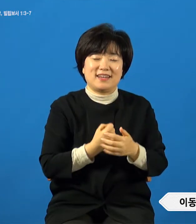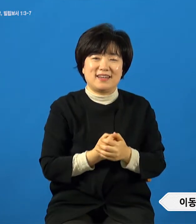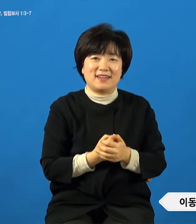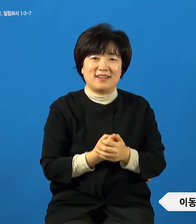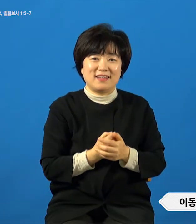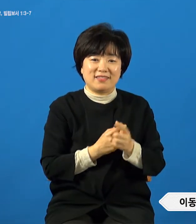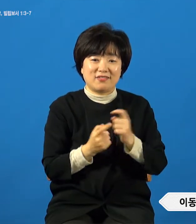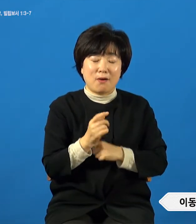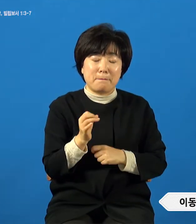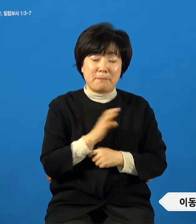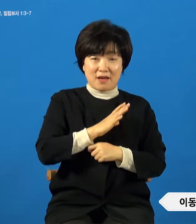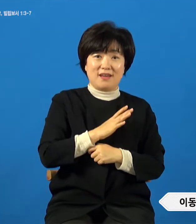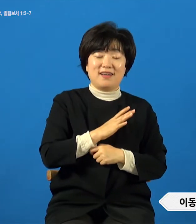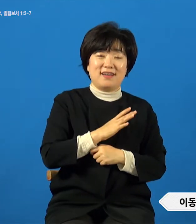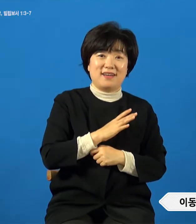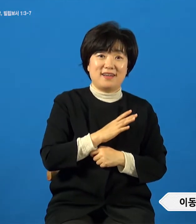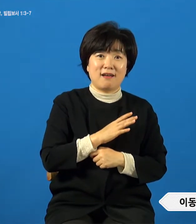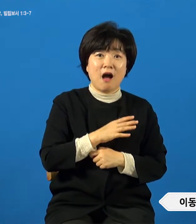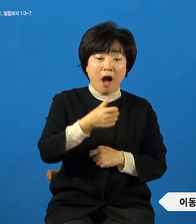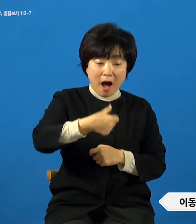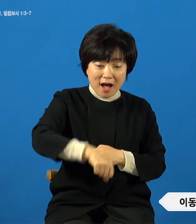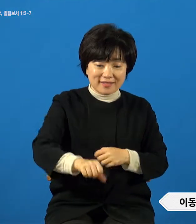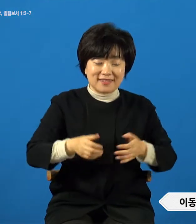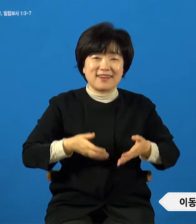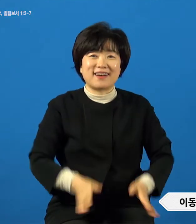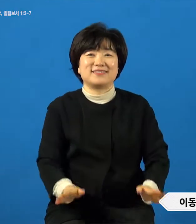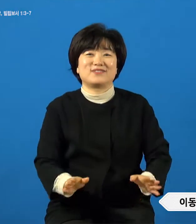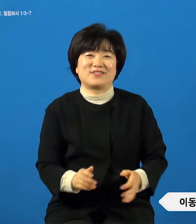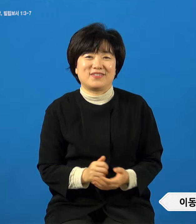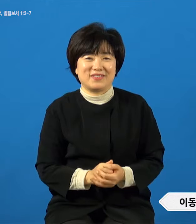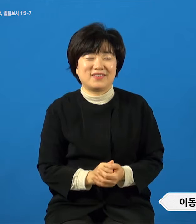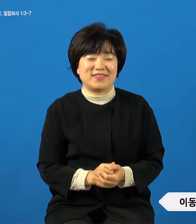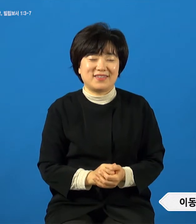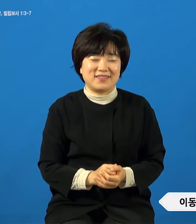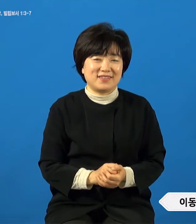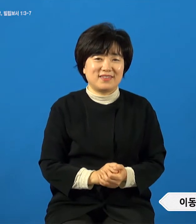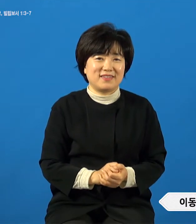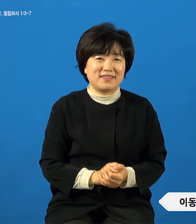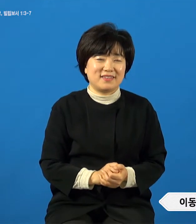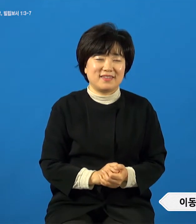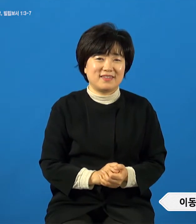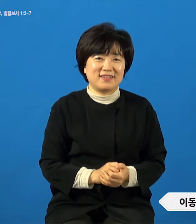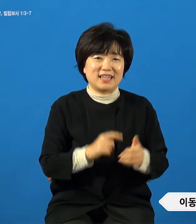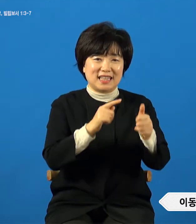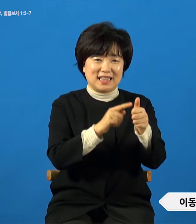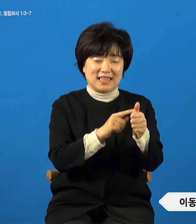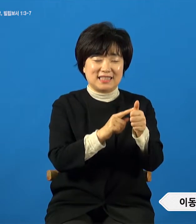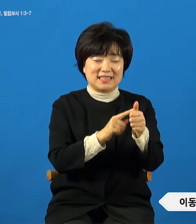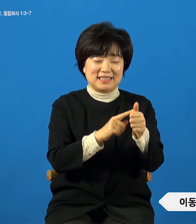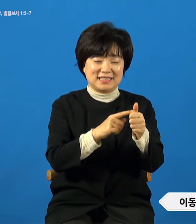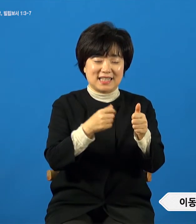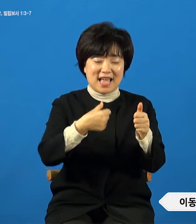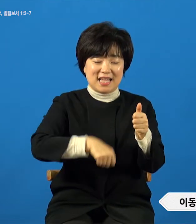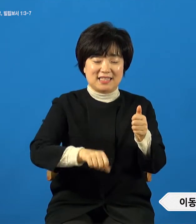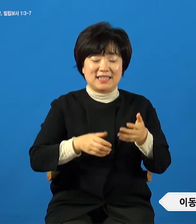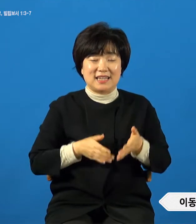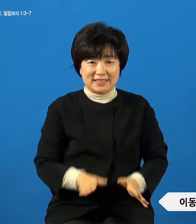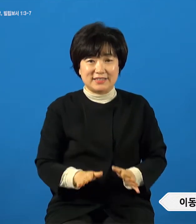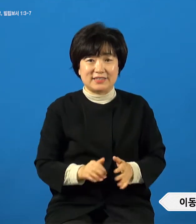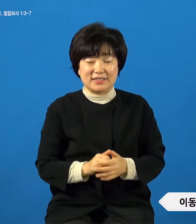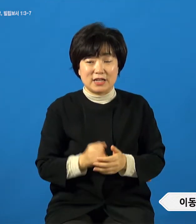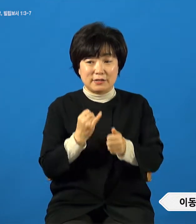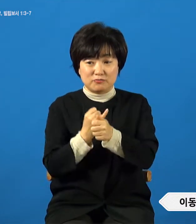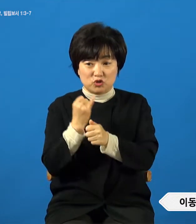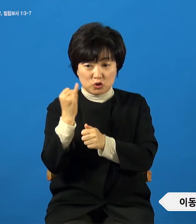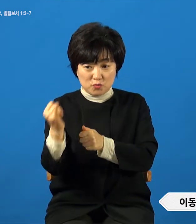더 놀라운 사실은 아들을 얻었다는 사실이에요. 아들. 닉 부이치치의 아들, 가족입니다. 네,